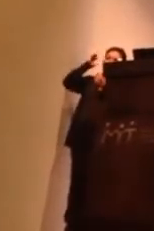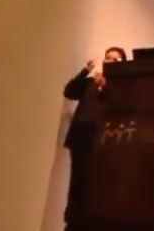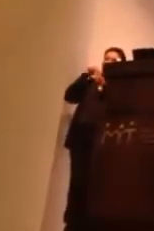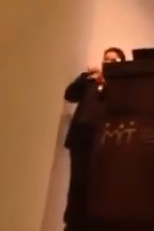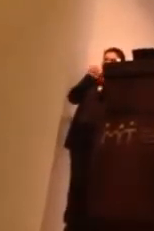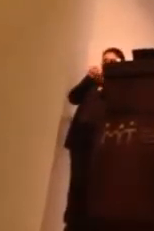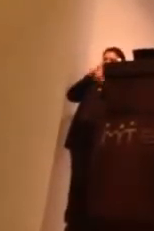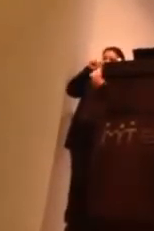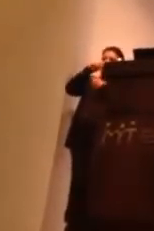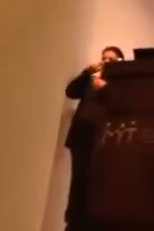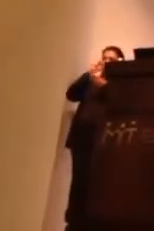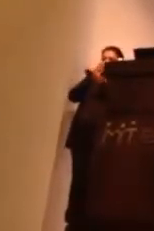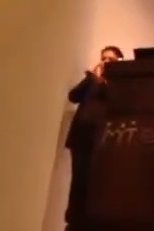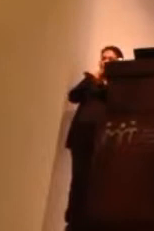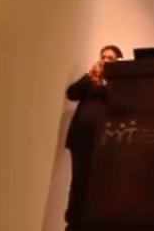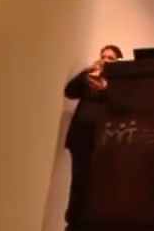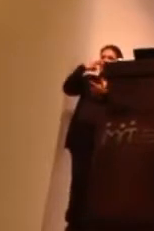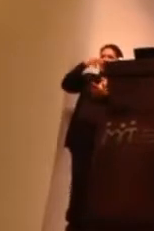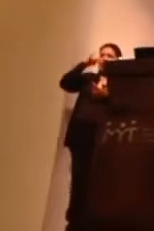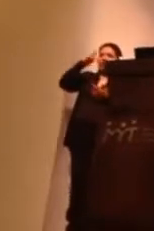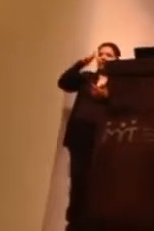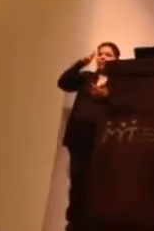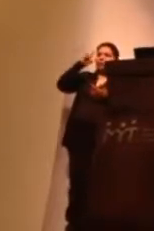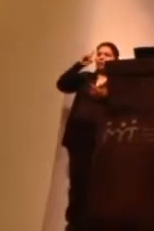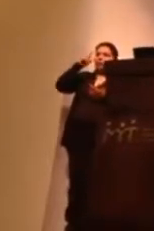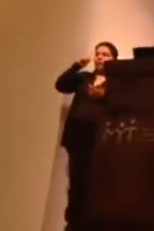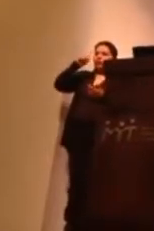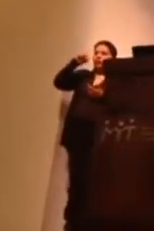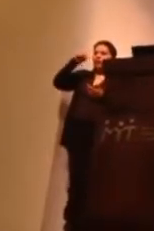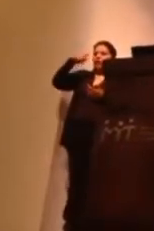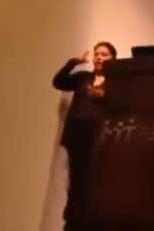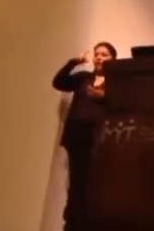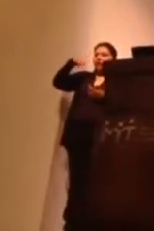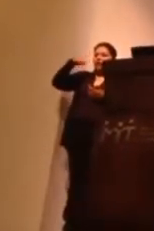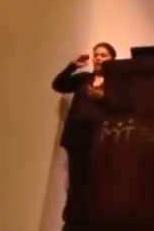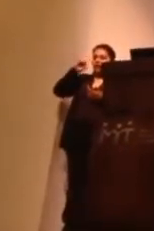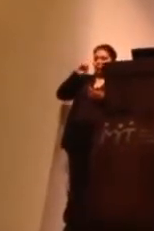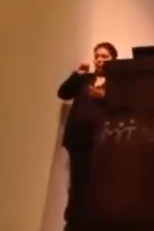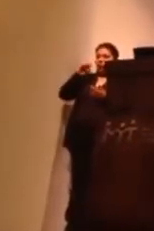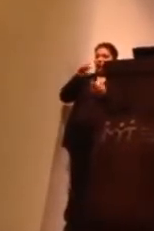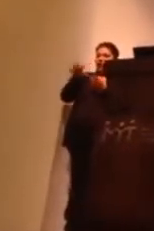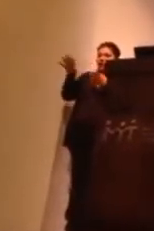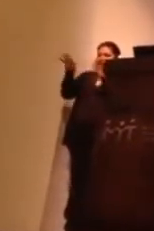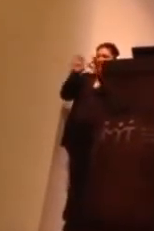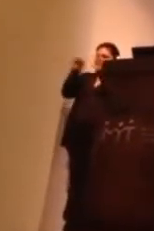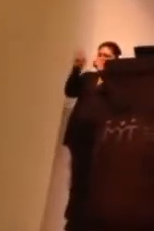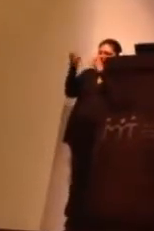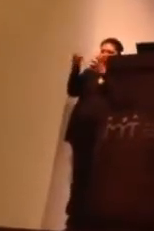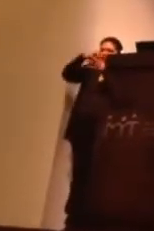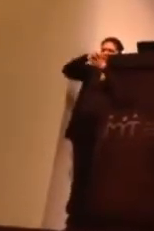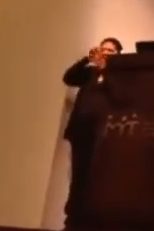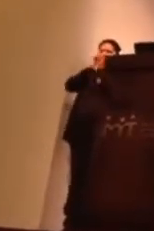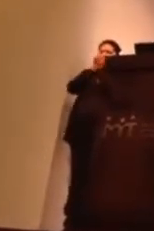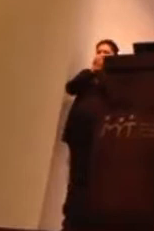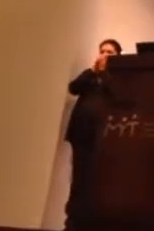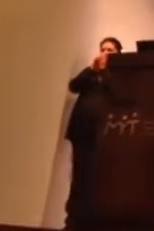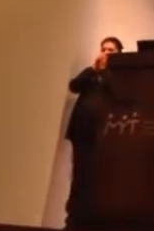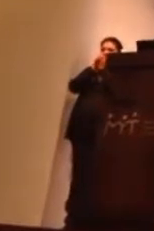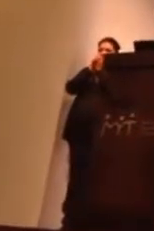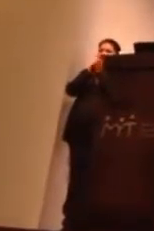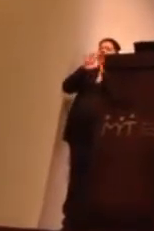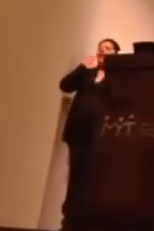emociones. Ahí hay una parte que se llama el hipotálamo. El hipotálamo lo que hace es un cóctel de sustancias. Entonces